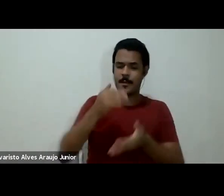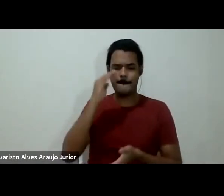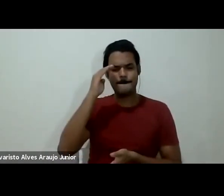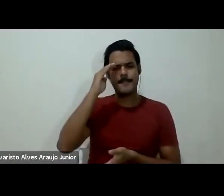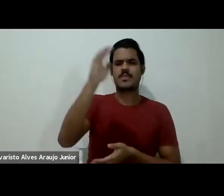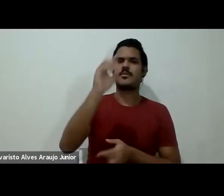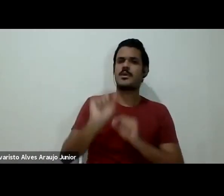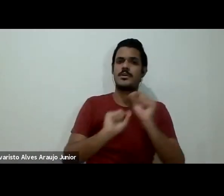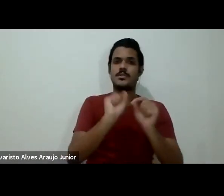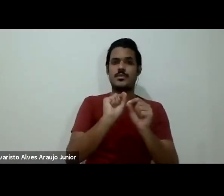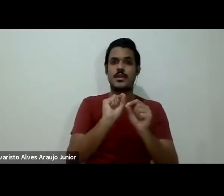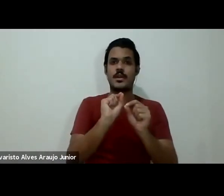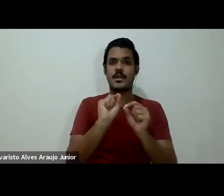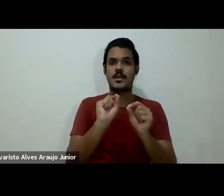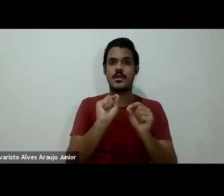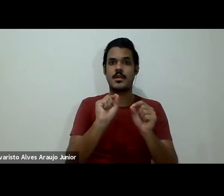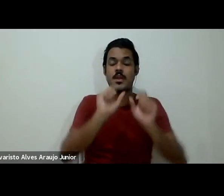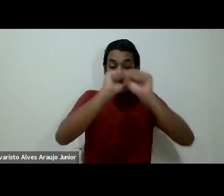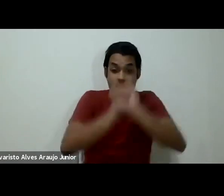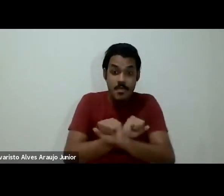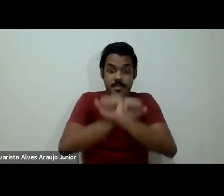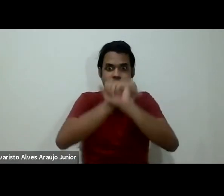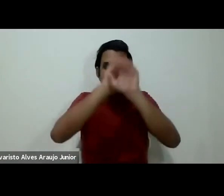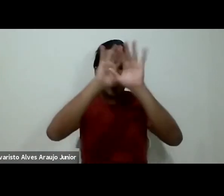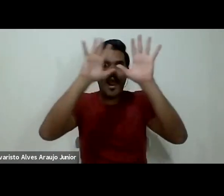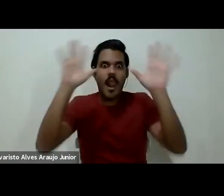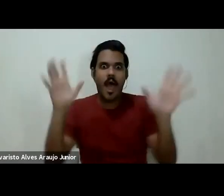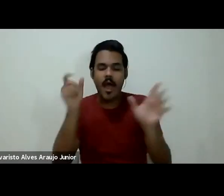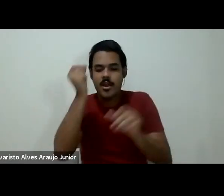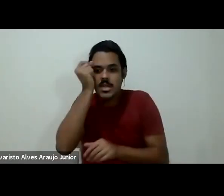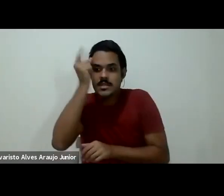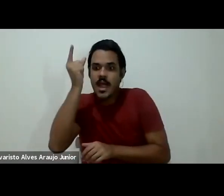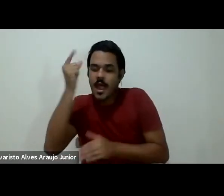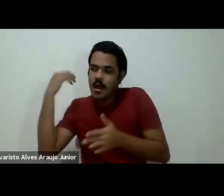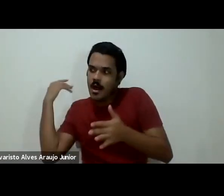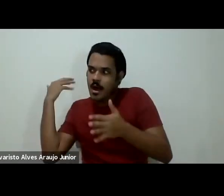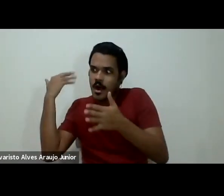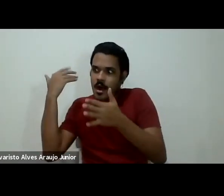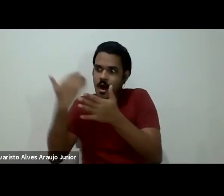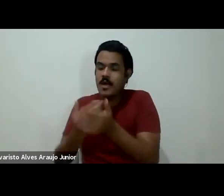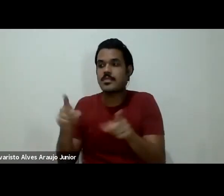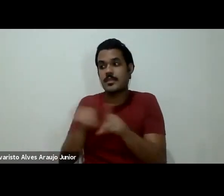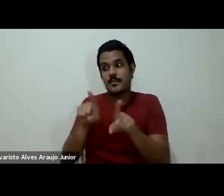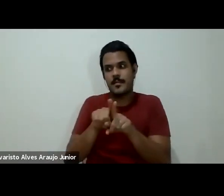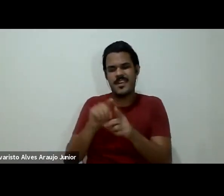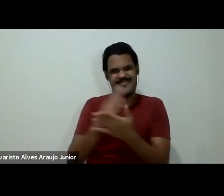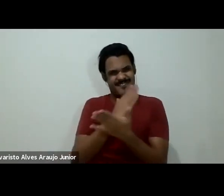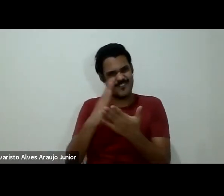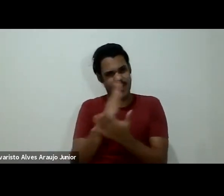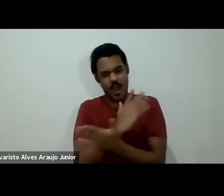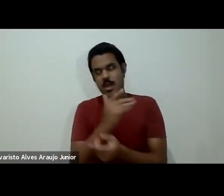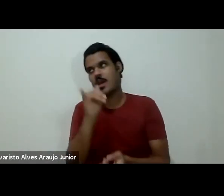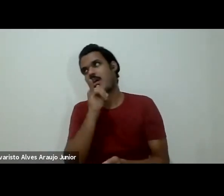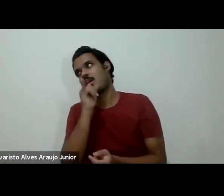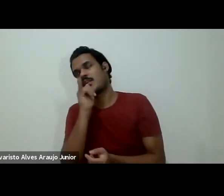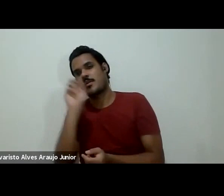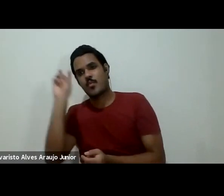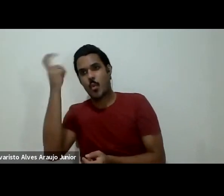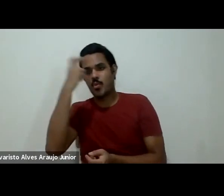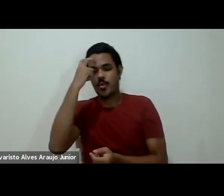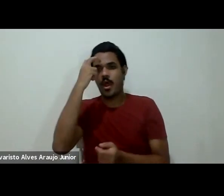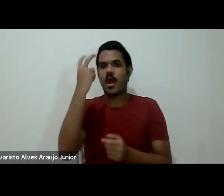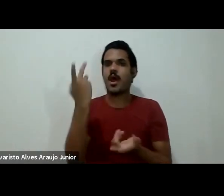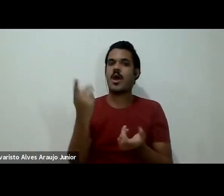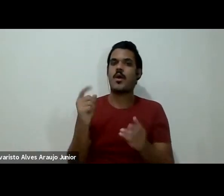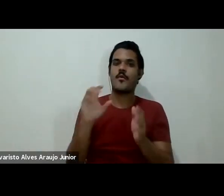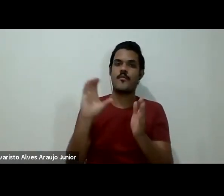para desmistificar a ideia, a construção, e aí vem várias construções para as comunidades surdas,